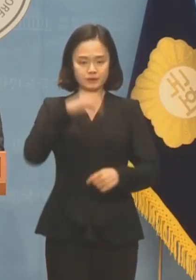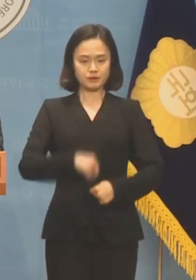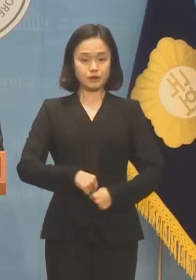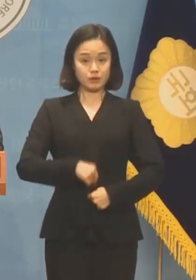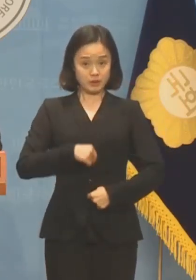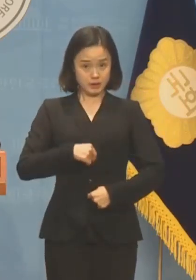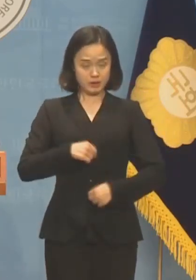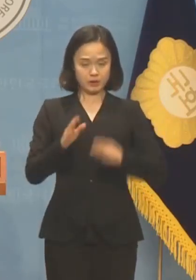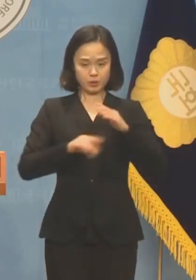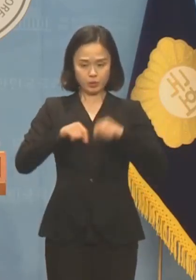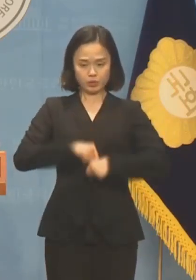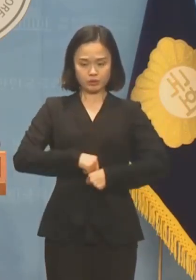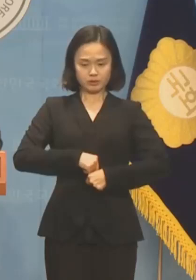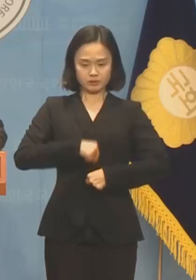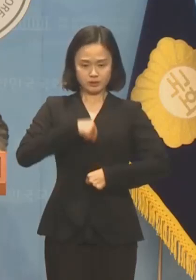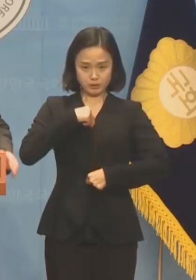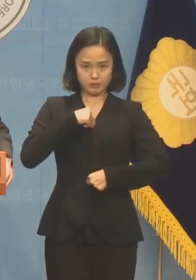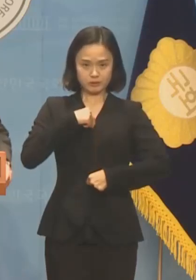섰습니다.